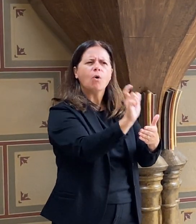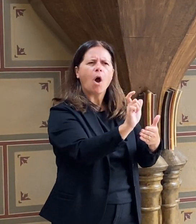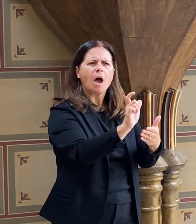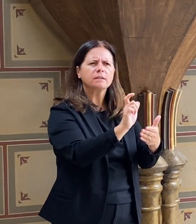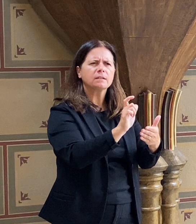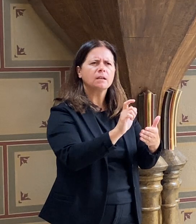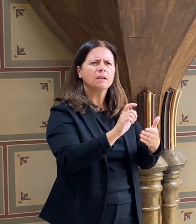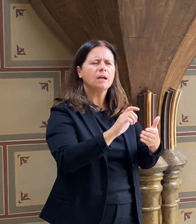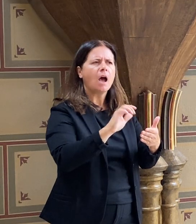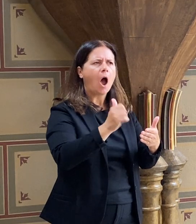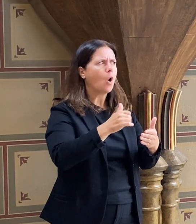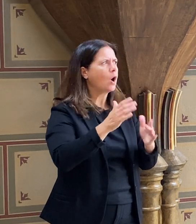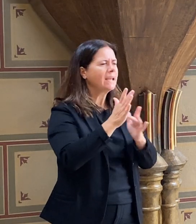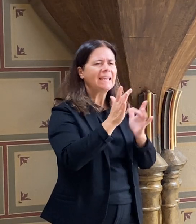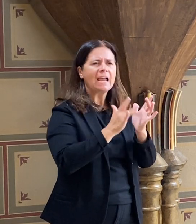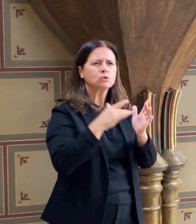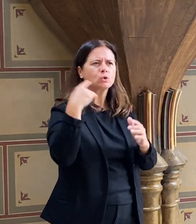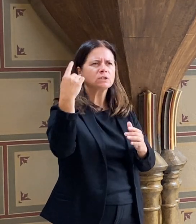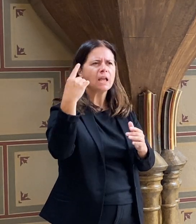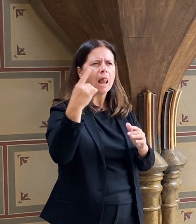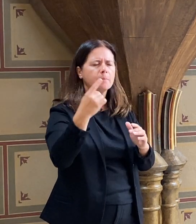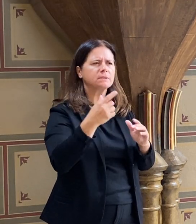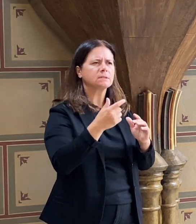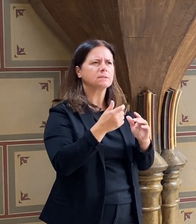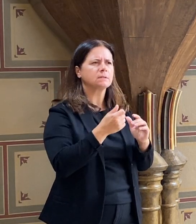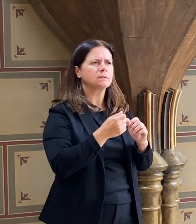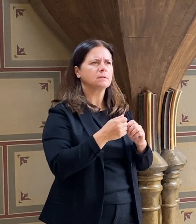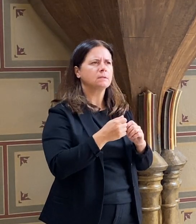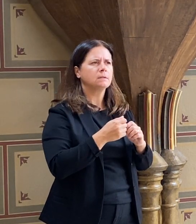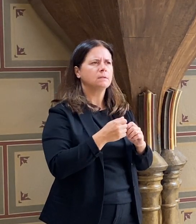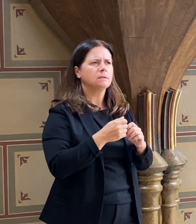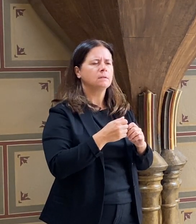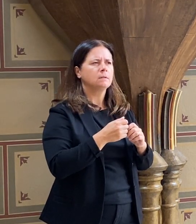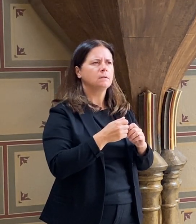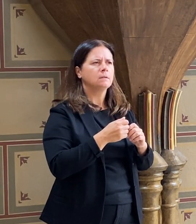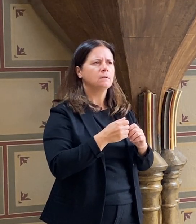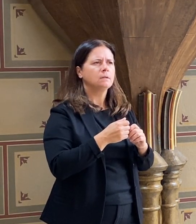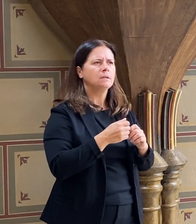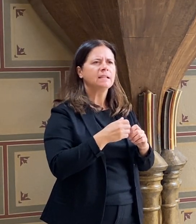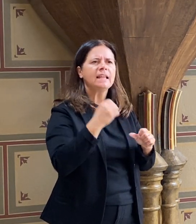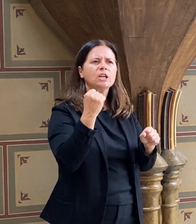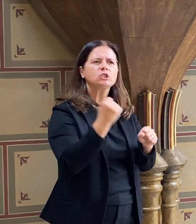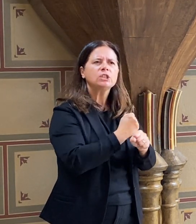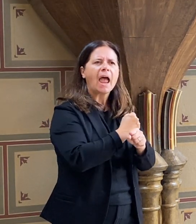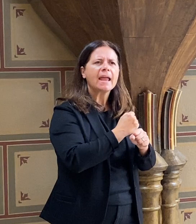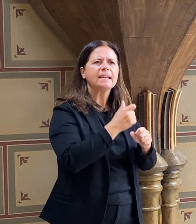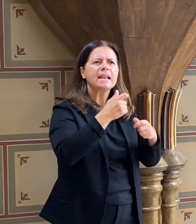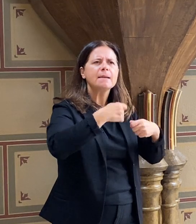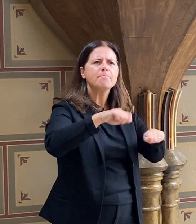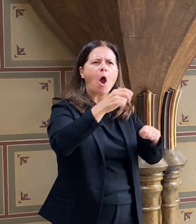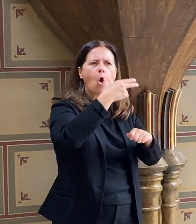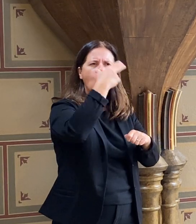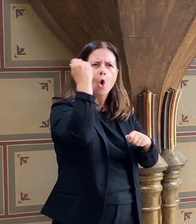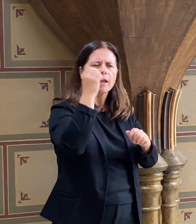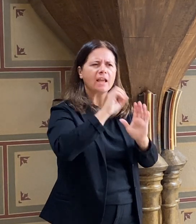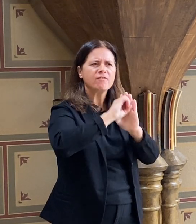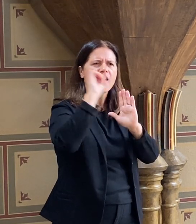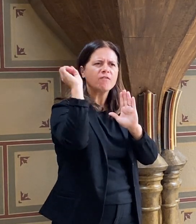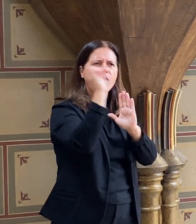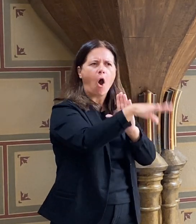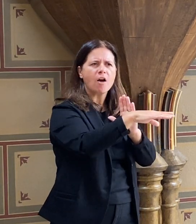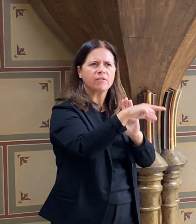durch das Zitat Jesu selbst dann zu einer Ipsissima Vox geworden ist: der Stein, den die Bauleute verwarfen, er ist